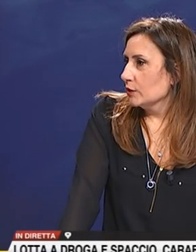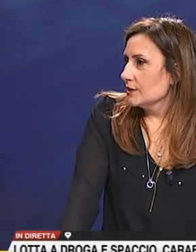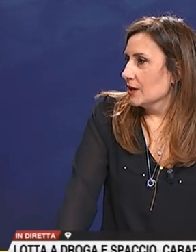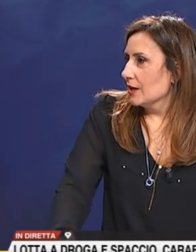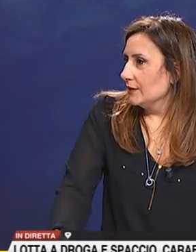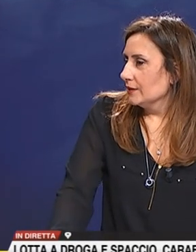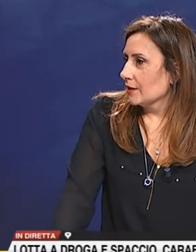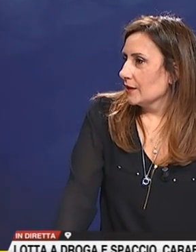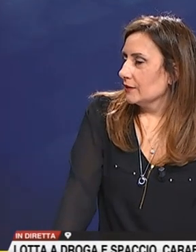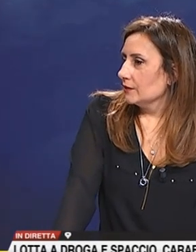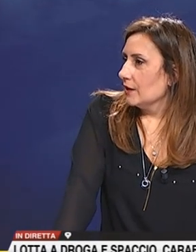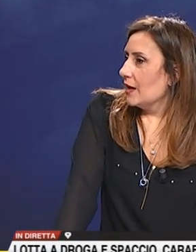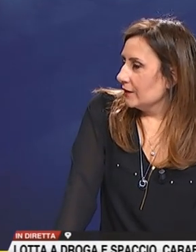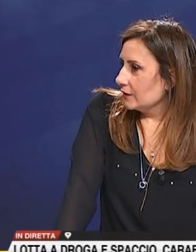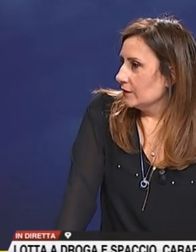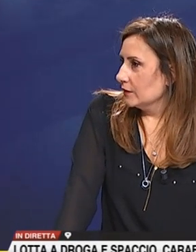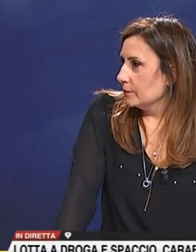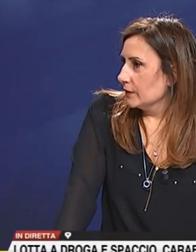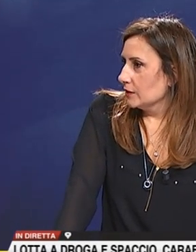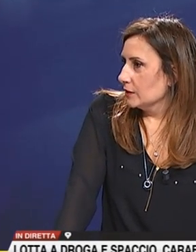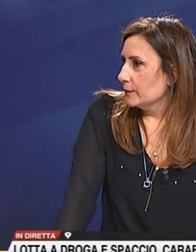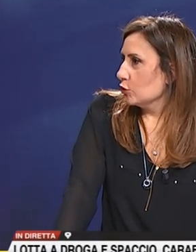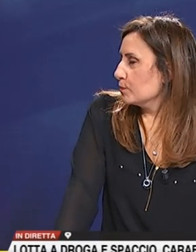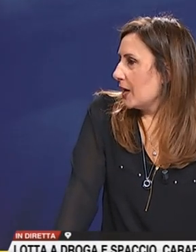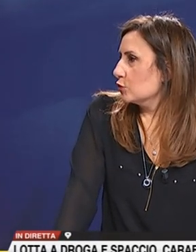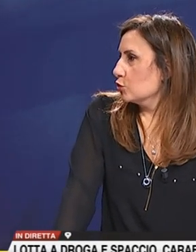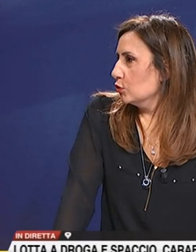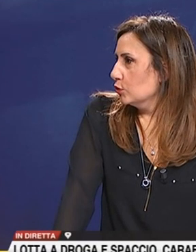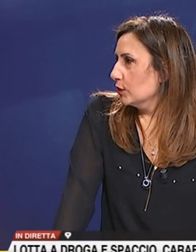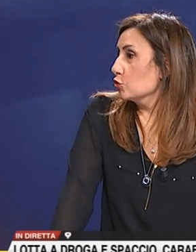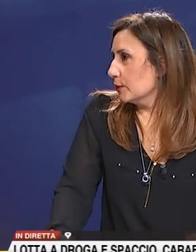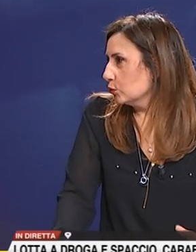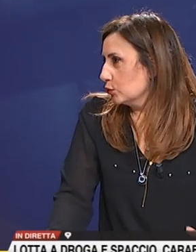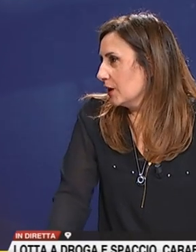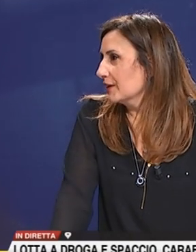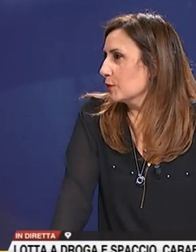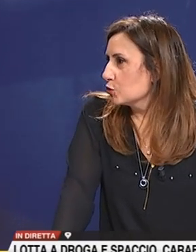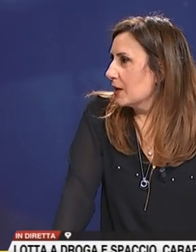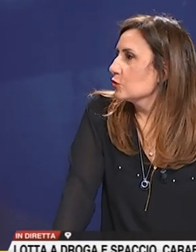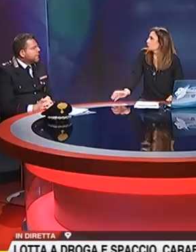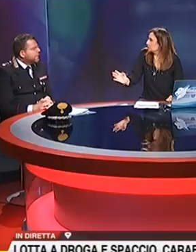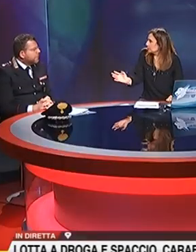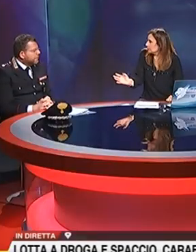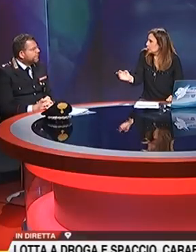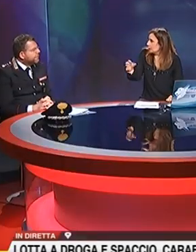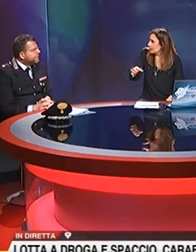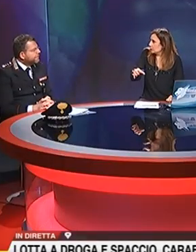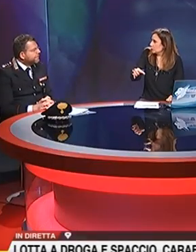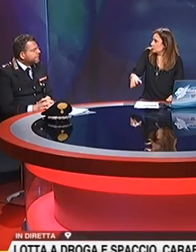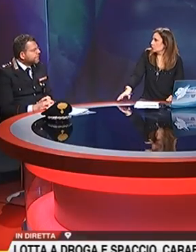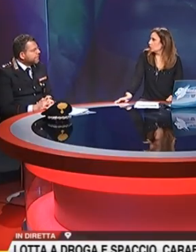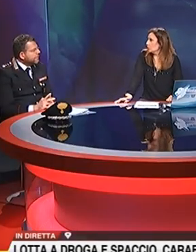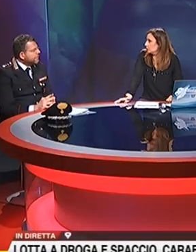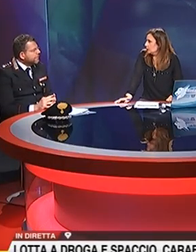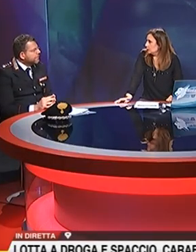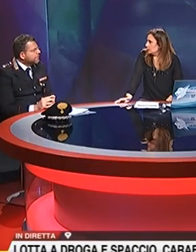si utilizza internet anche per lo spaccio, soprattutto anche per lo spaccio. Monitorate